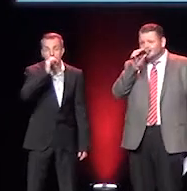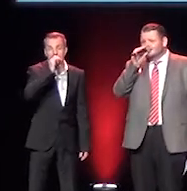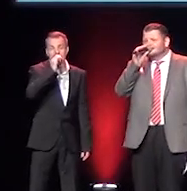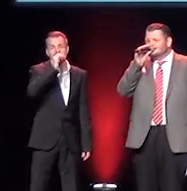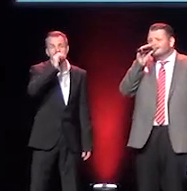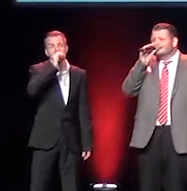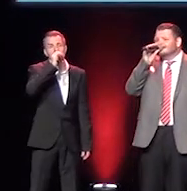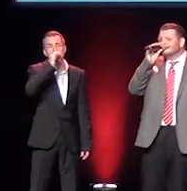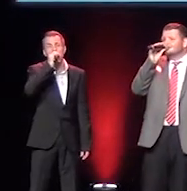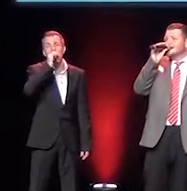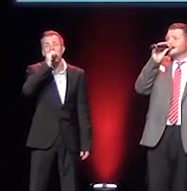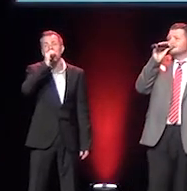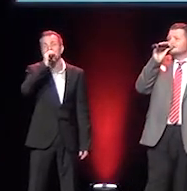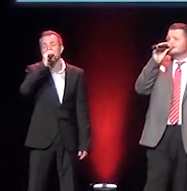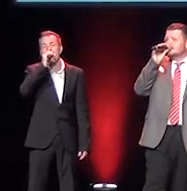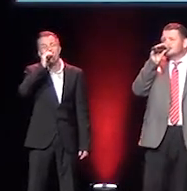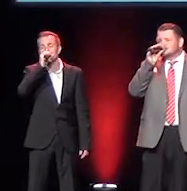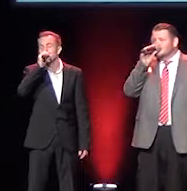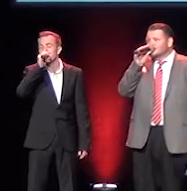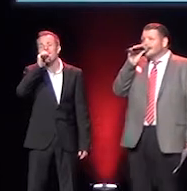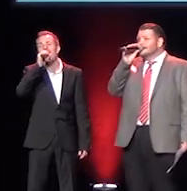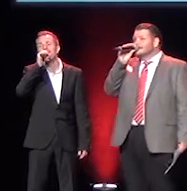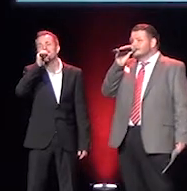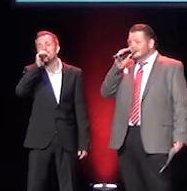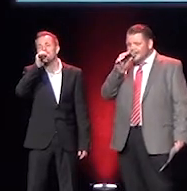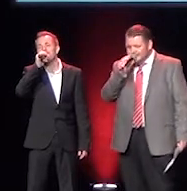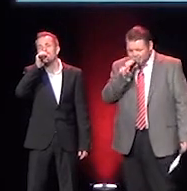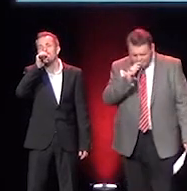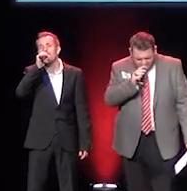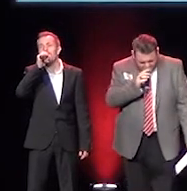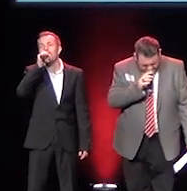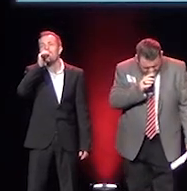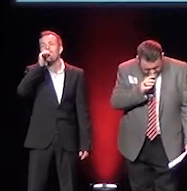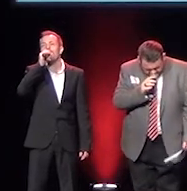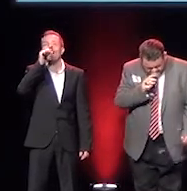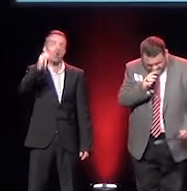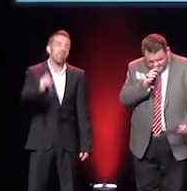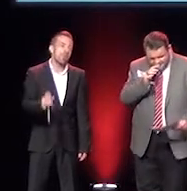Das Schönste, was man hat, schon all die lange